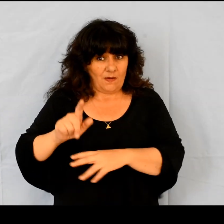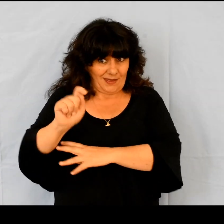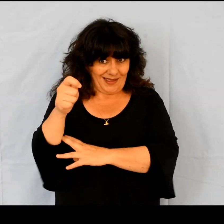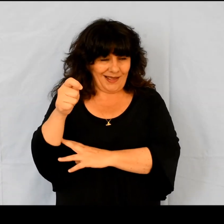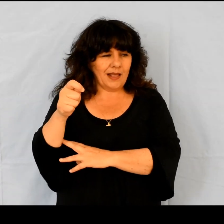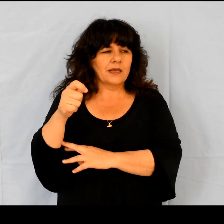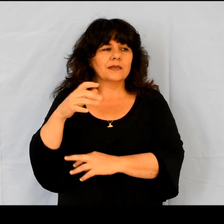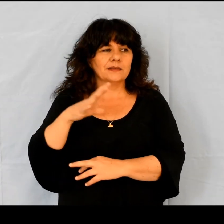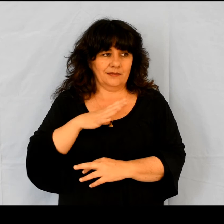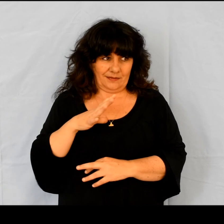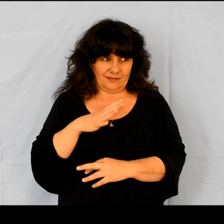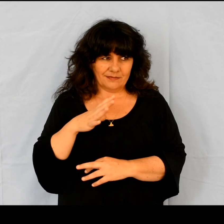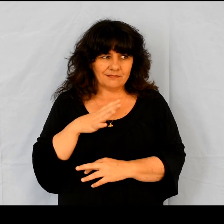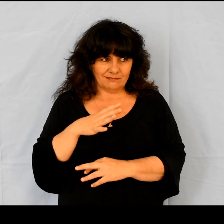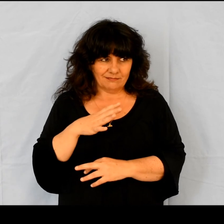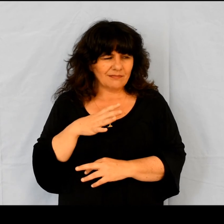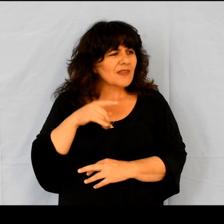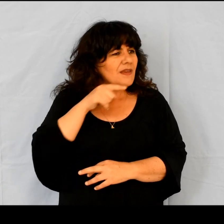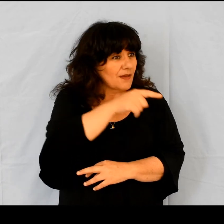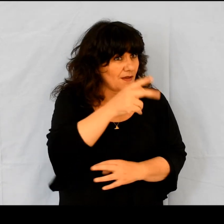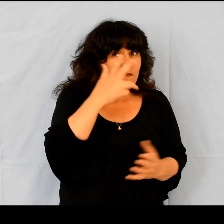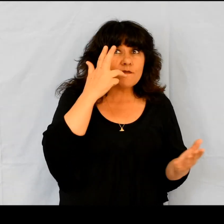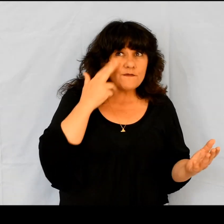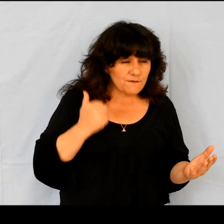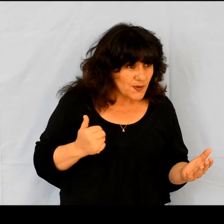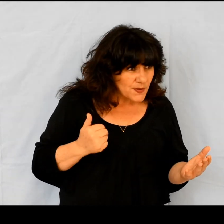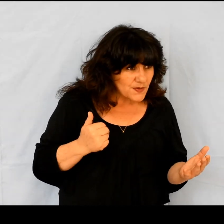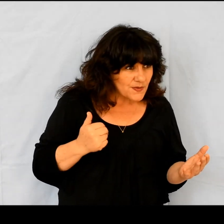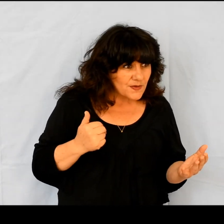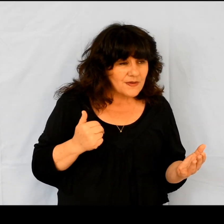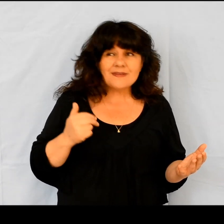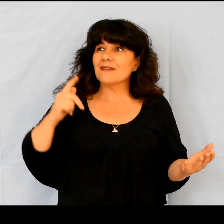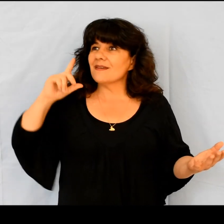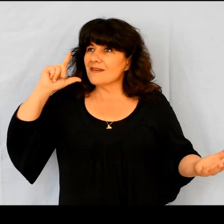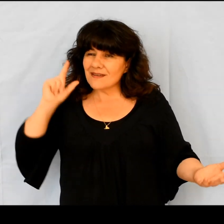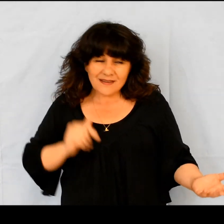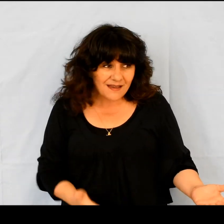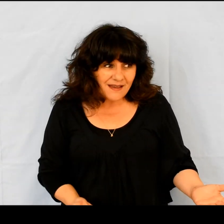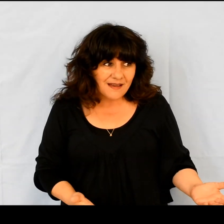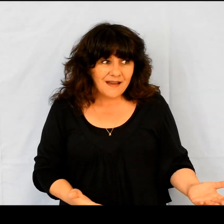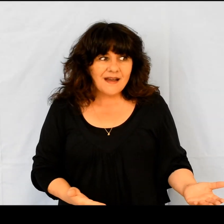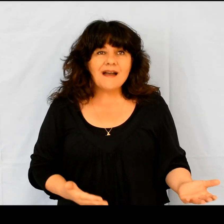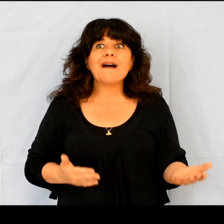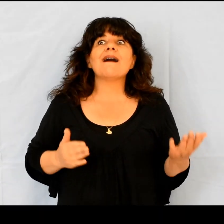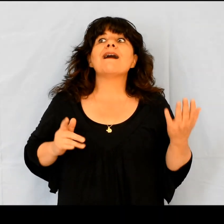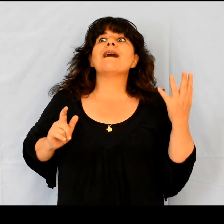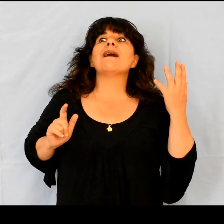Écris donc ce que tu as vu, ce qui est, ce qui va ensuite advenir. »